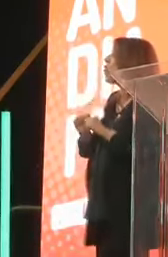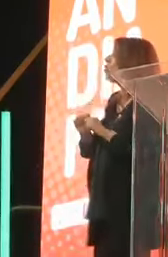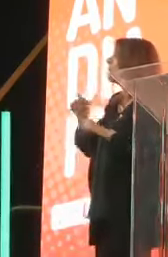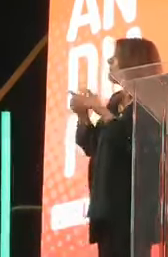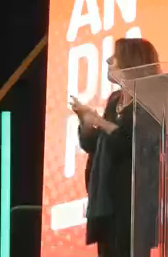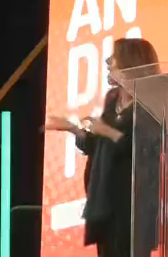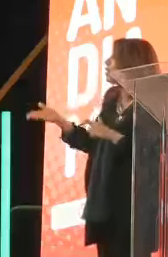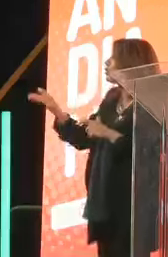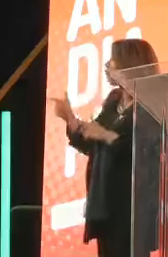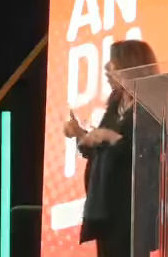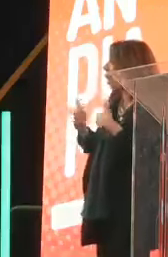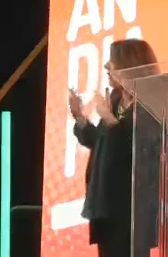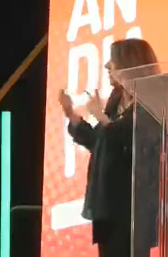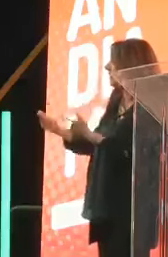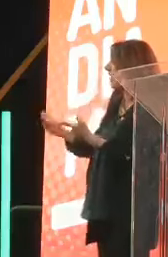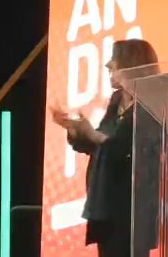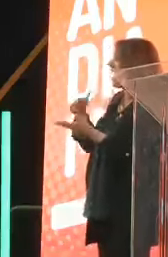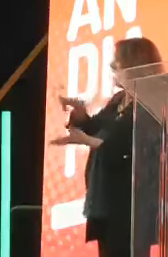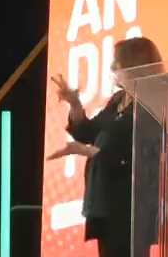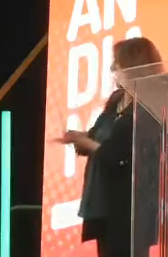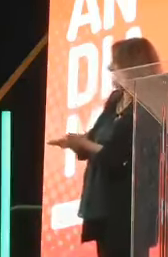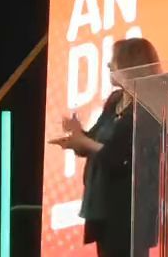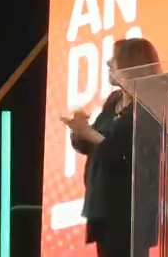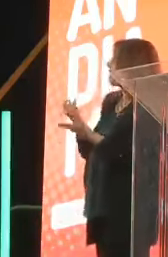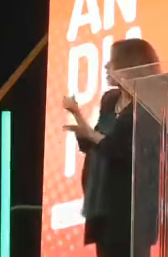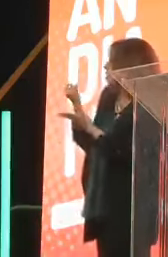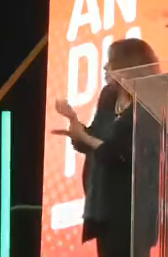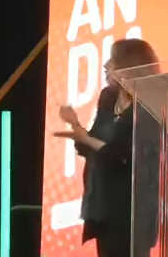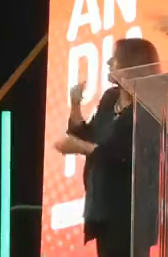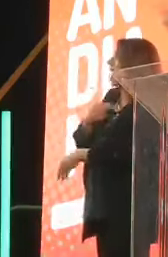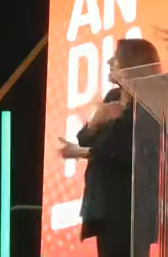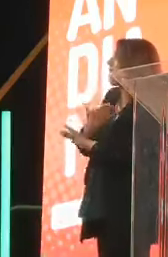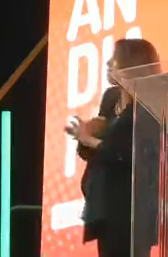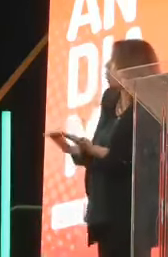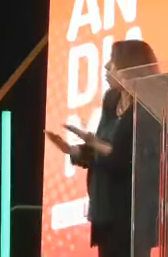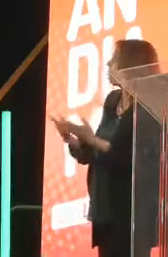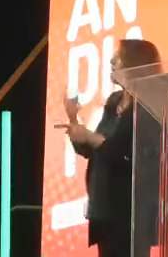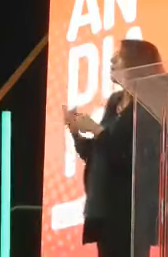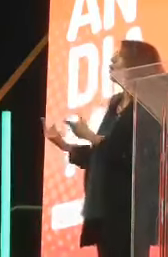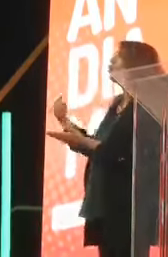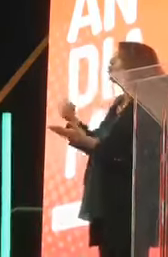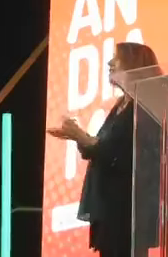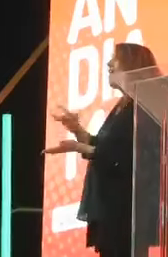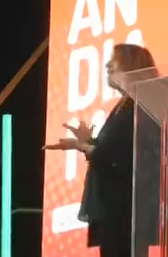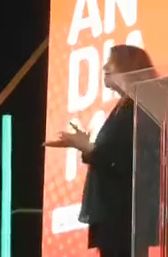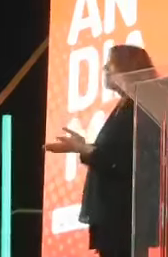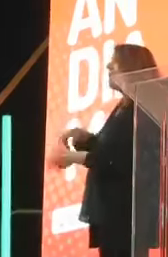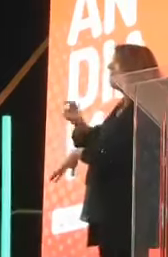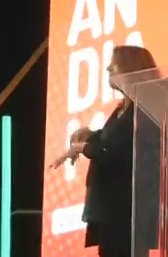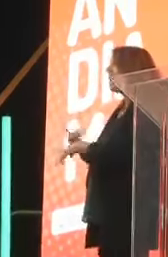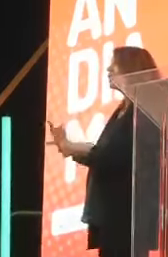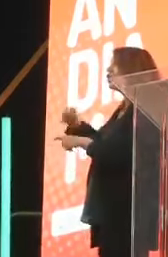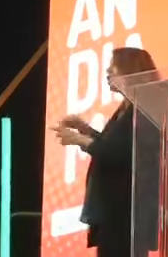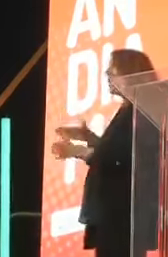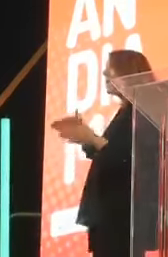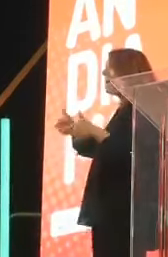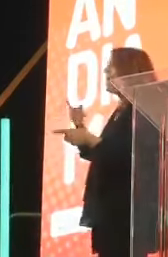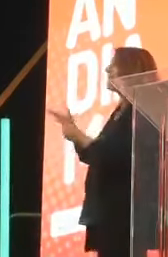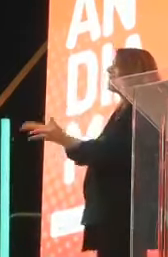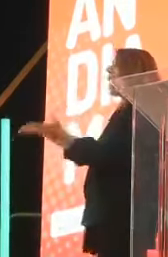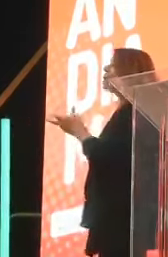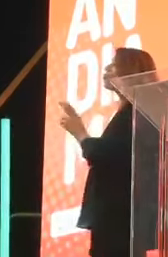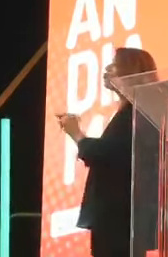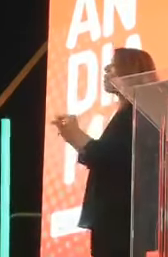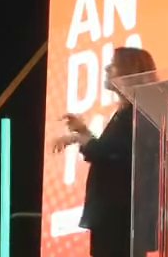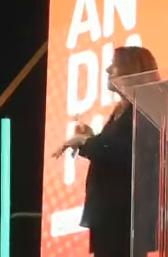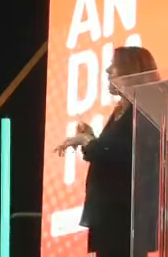e quindi di mettere più risorse sulla sanità pubblica, di far tornare gli infermieri e i medici nei reparti assumendone di nuovi, perché così